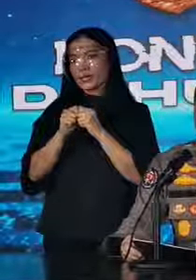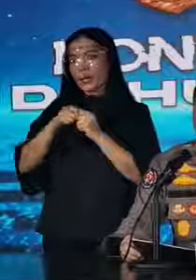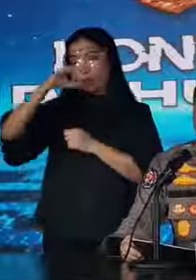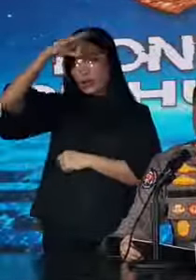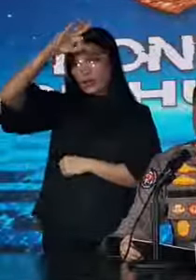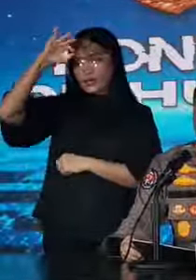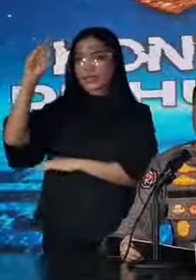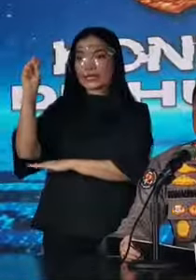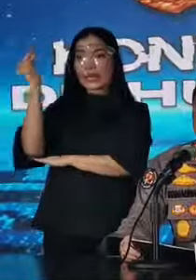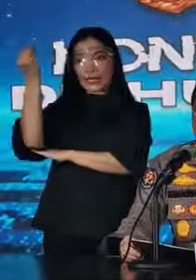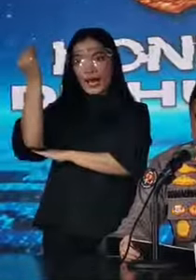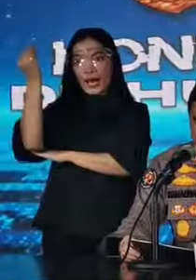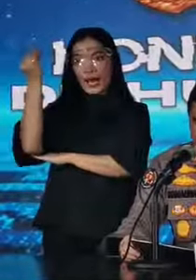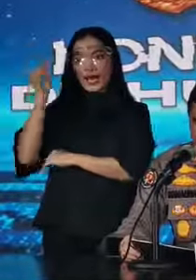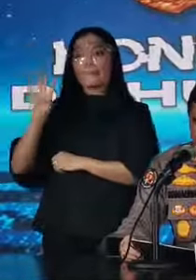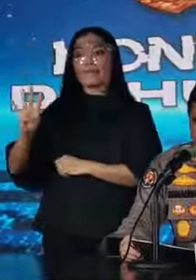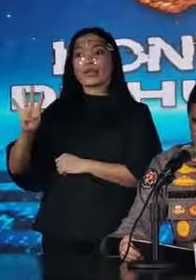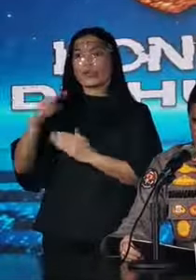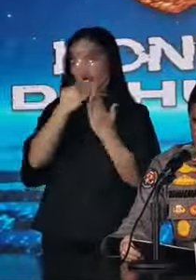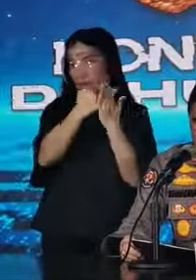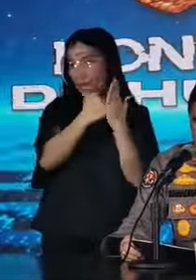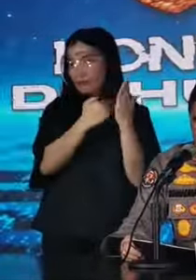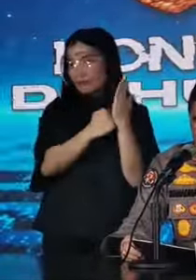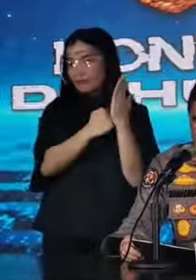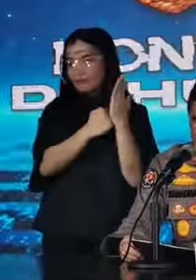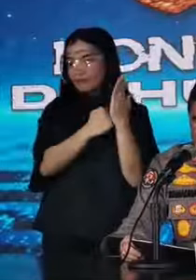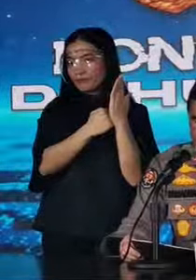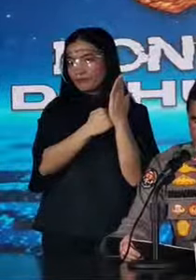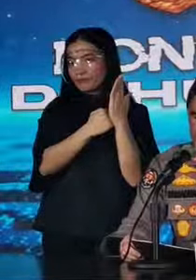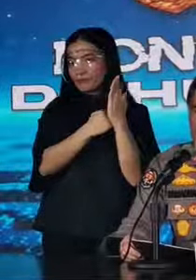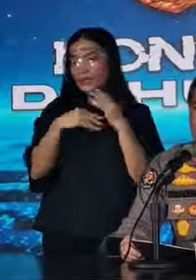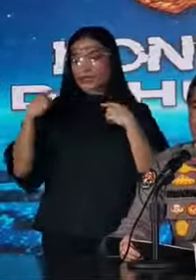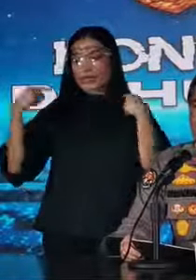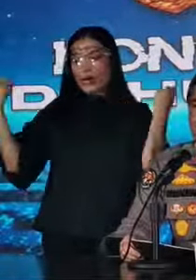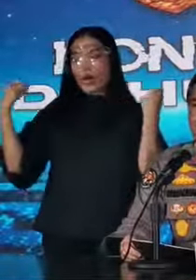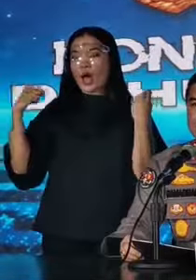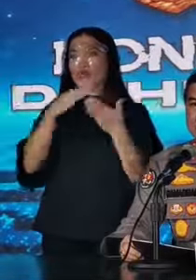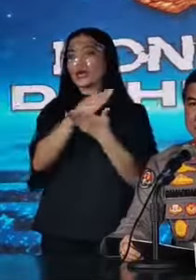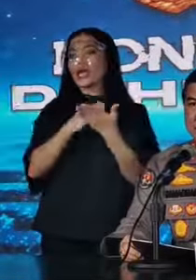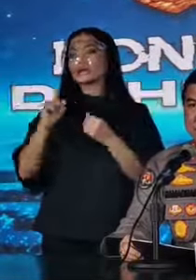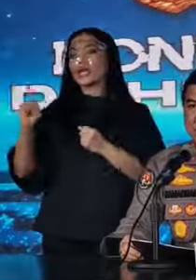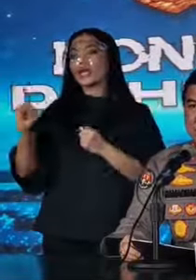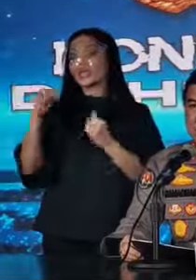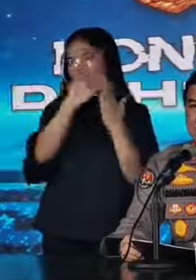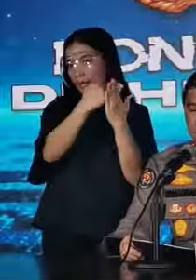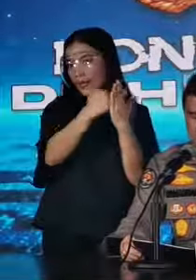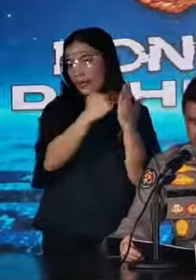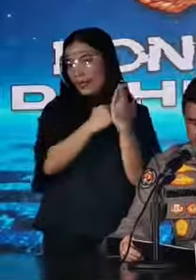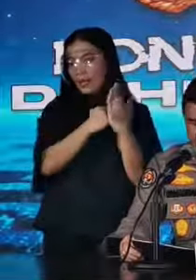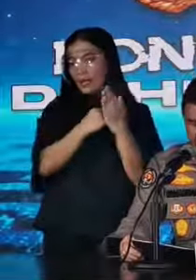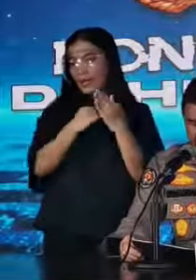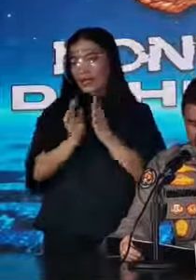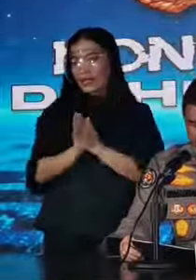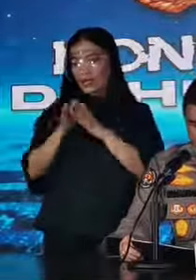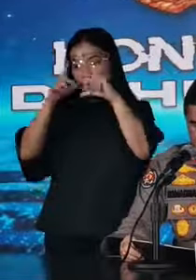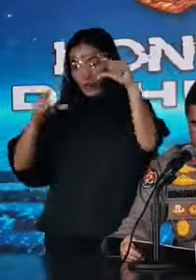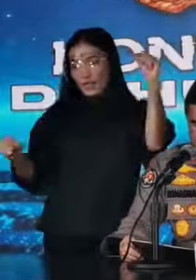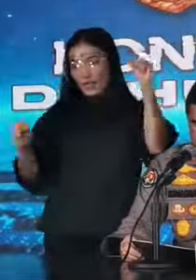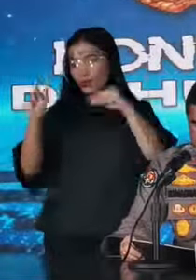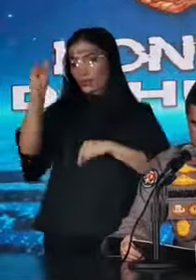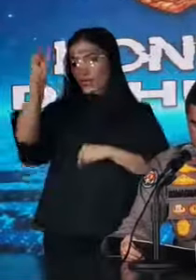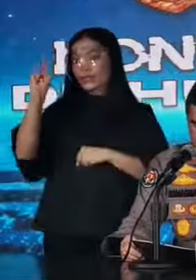Polda Metro Jaya 4 kegiatan, oleh Jawa Tengah 1 kegiatan, Sumatera Utara